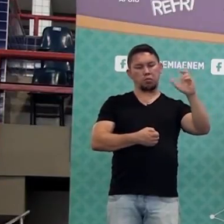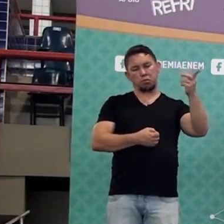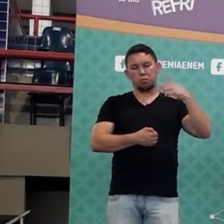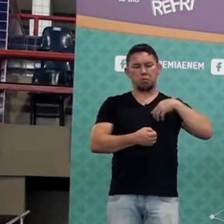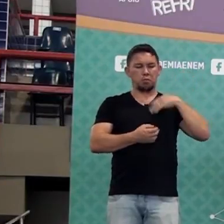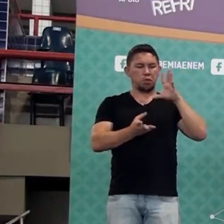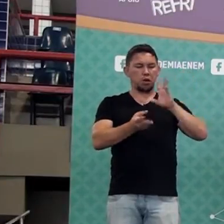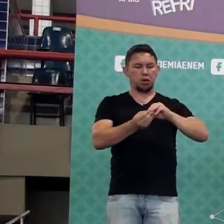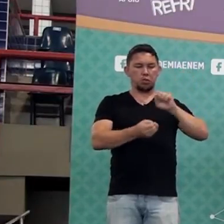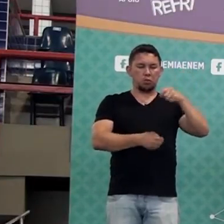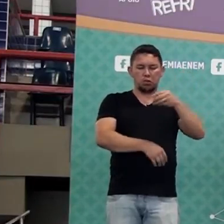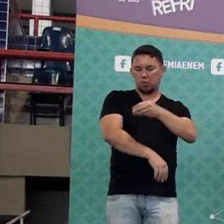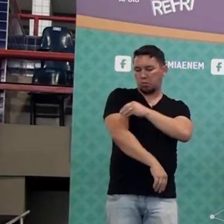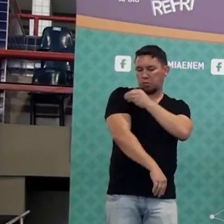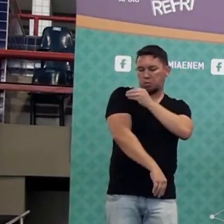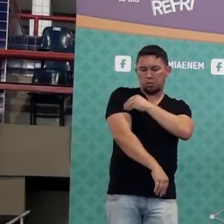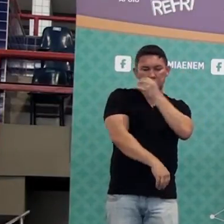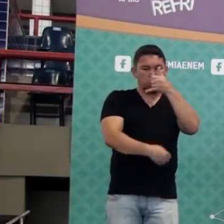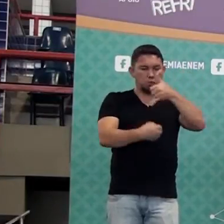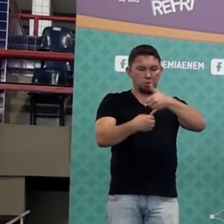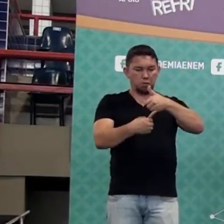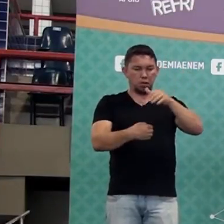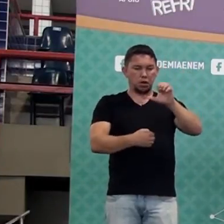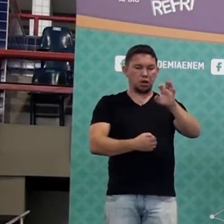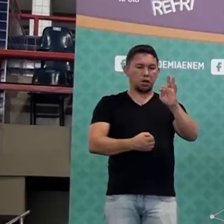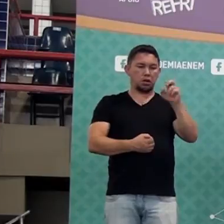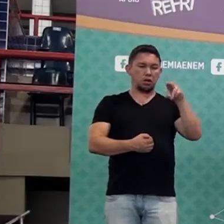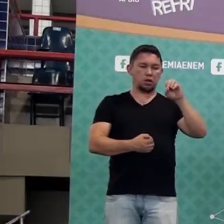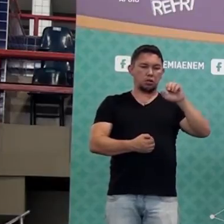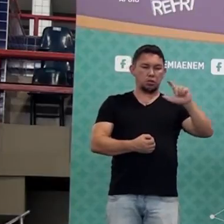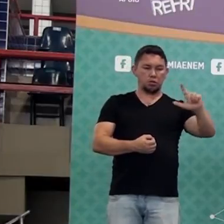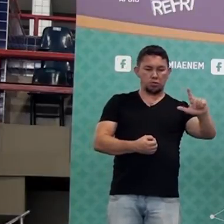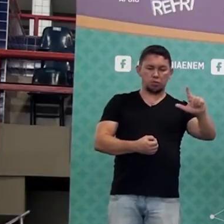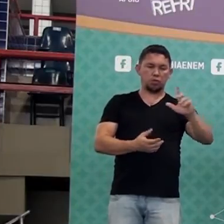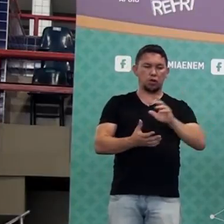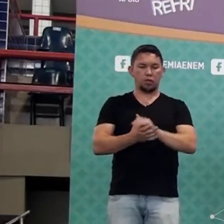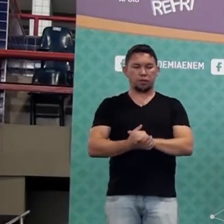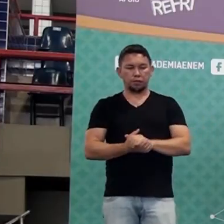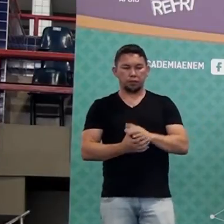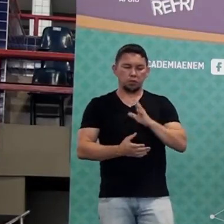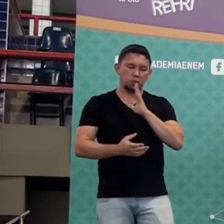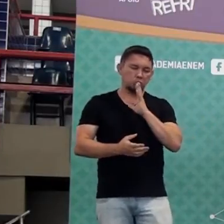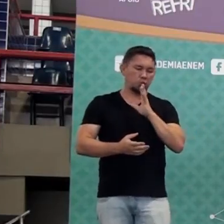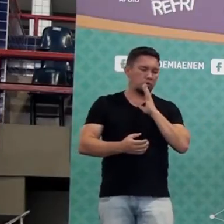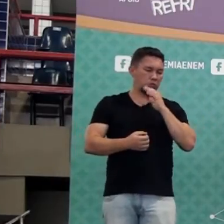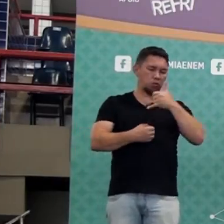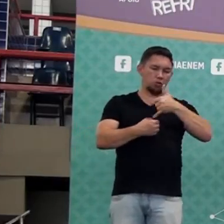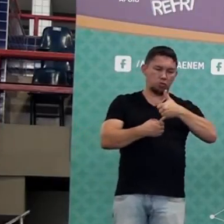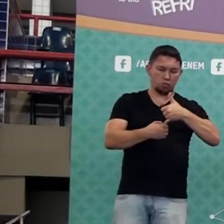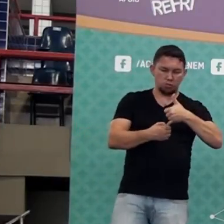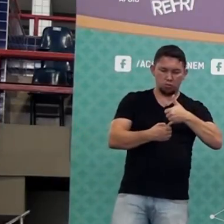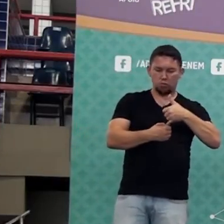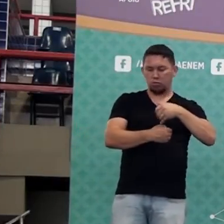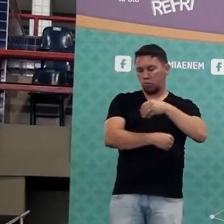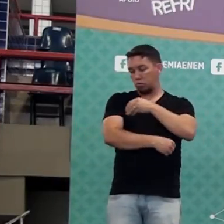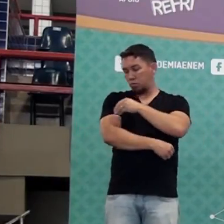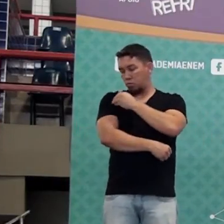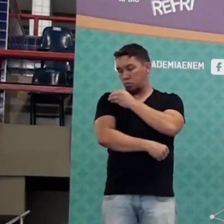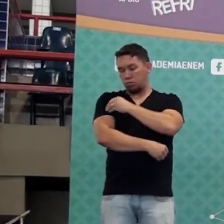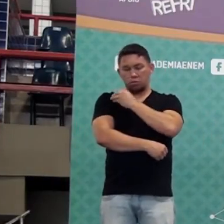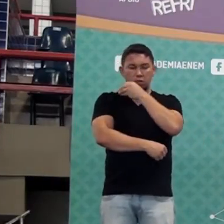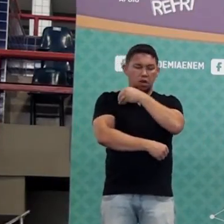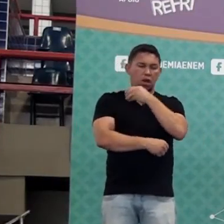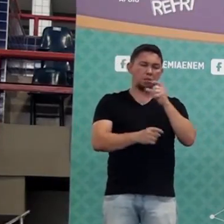maior produtor de etanol no mundo, conhecido também como álcool, né, álcool combustível, só que o termo químico que a